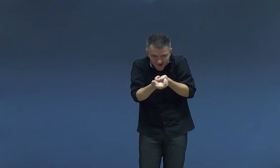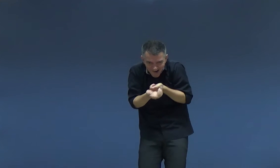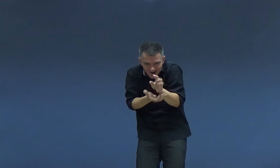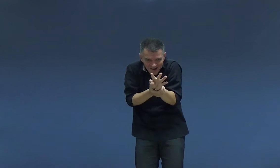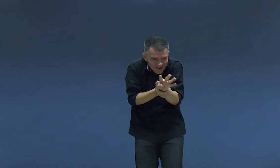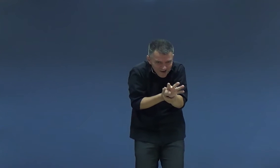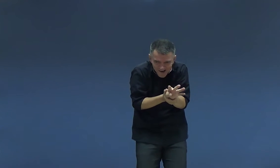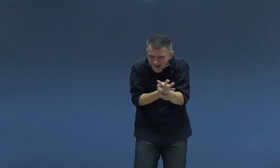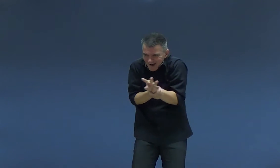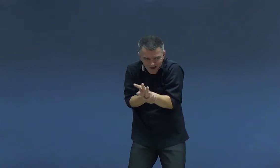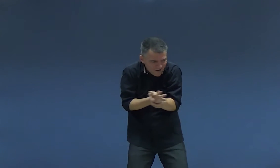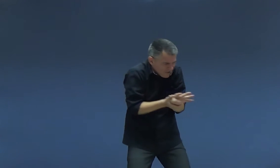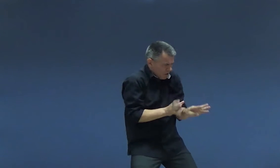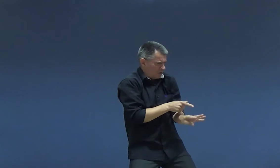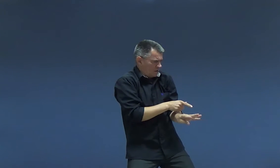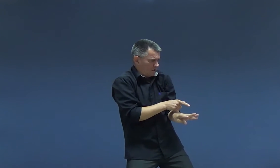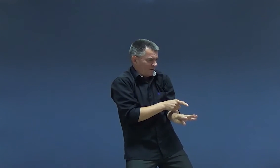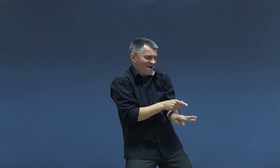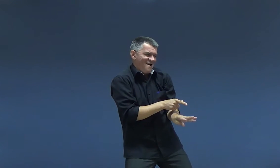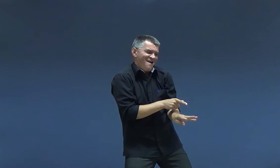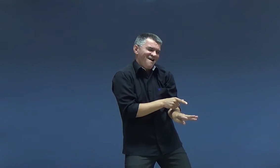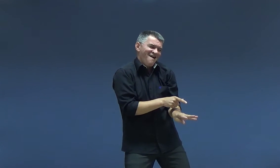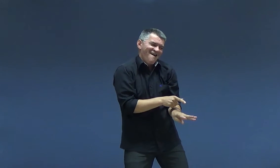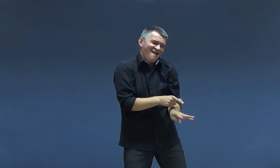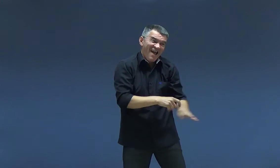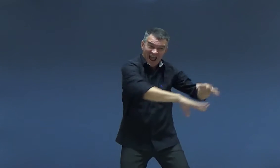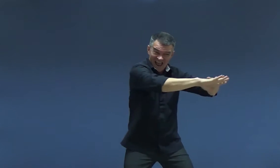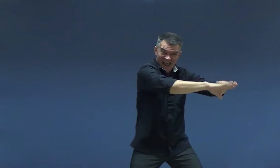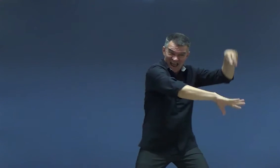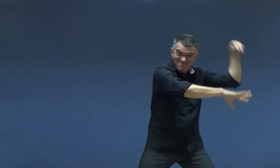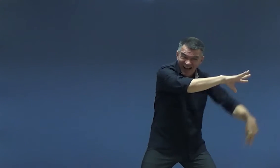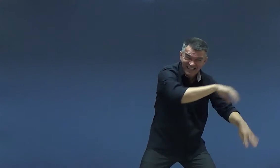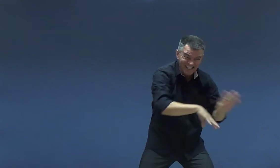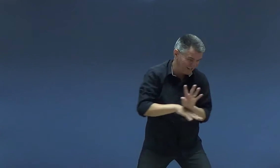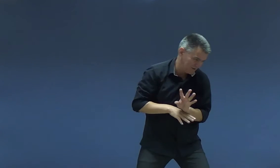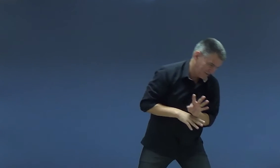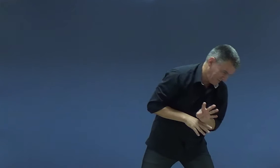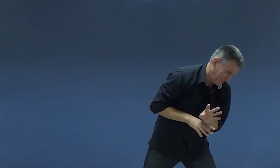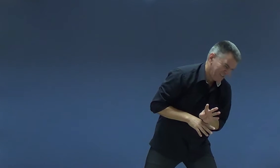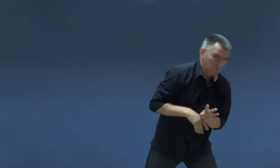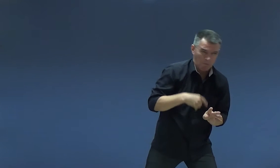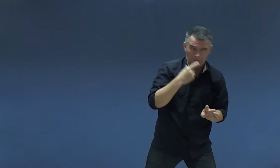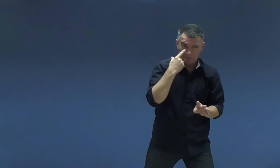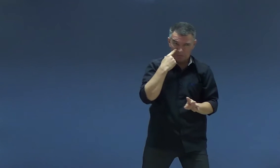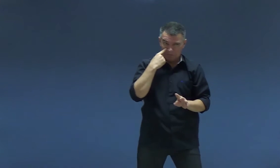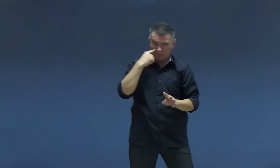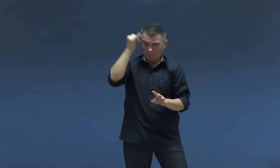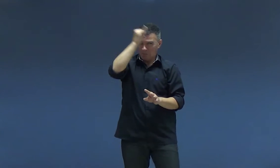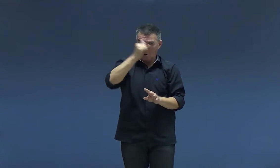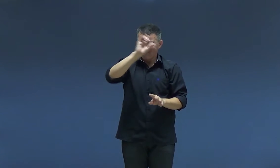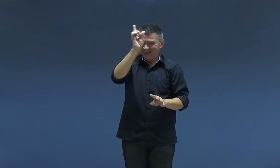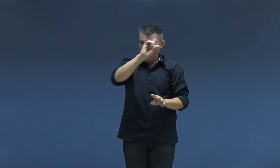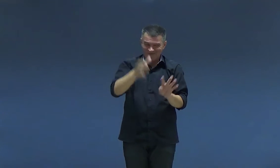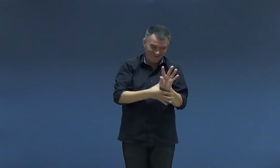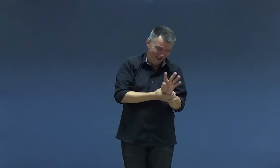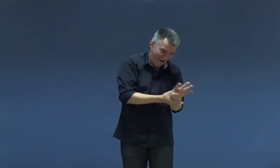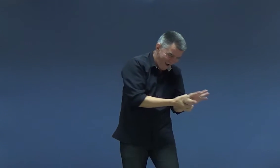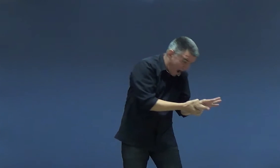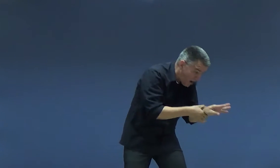ali pra frente, te ajudando, te guiando. Opa, tem uma armadilha aqui, né? Não vou por aqui, não sou bobo,